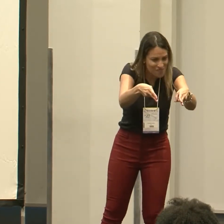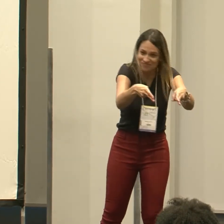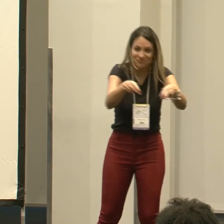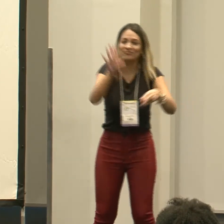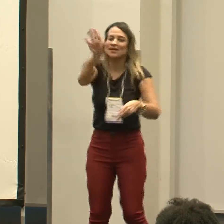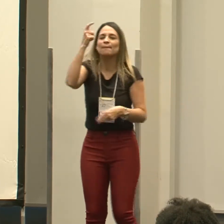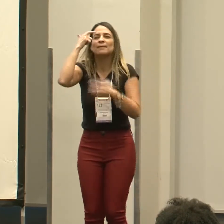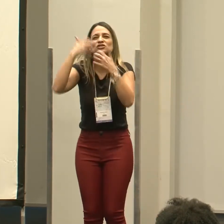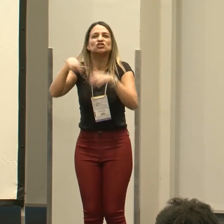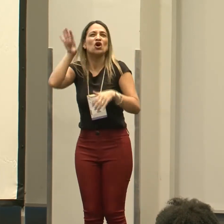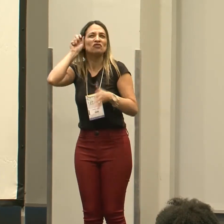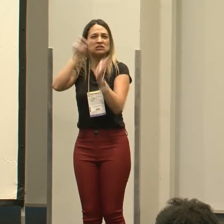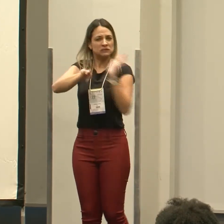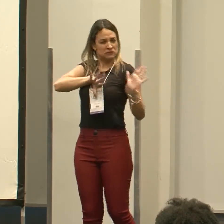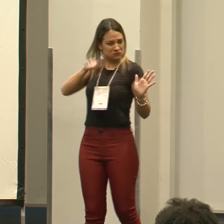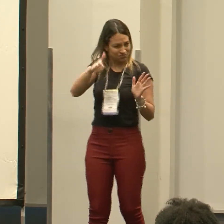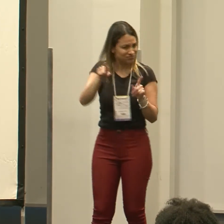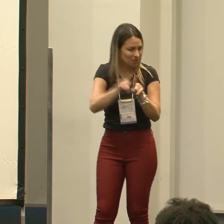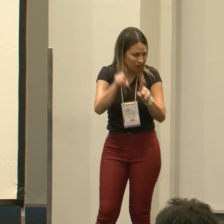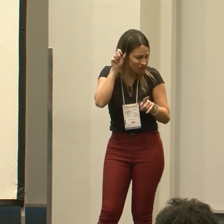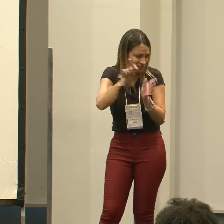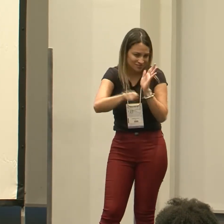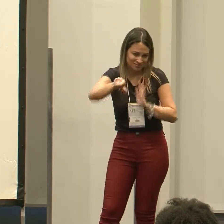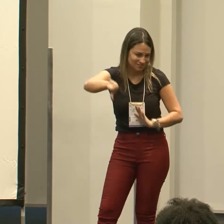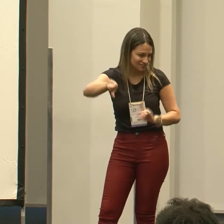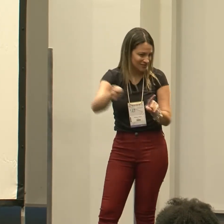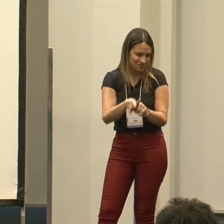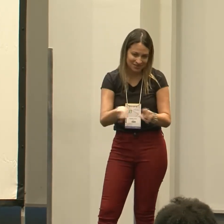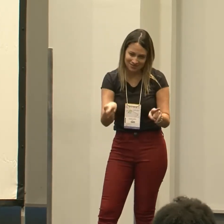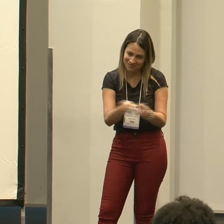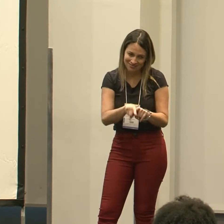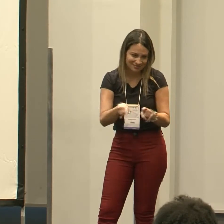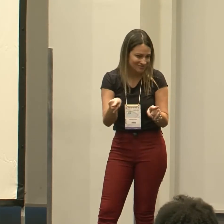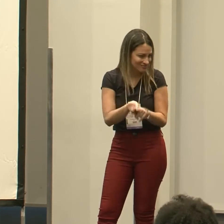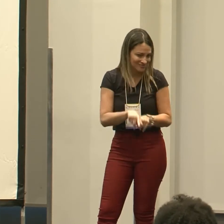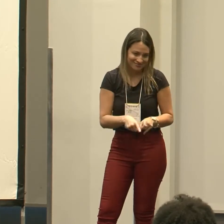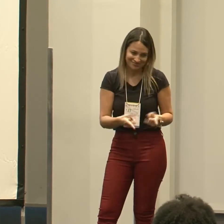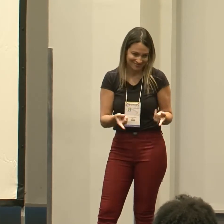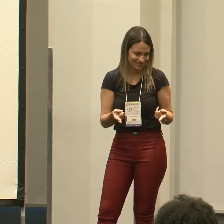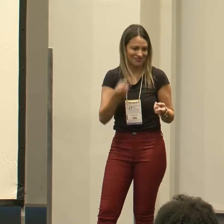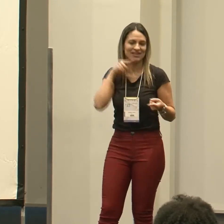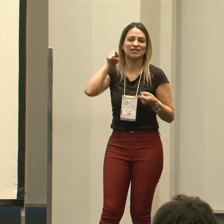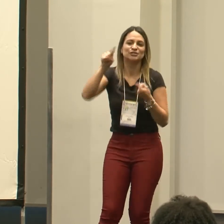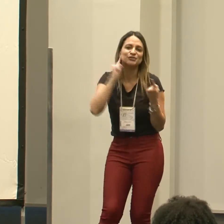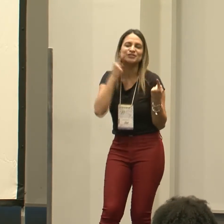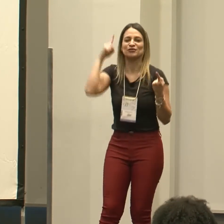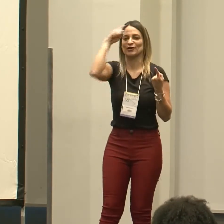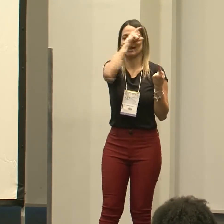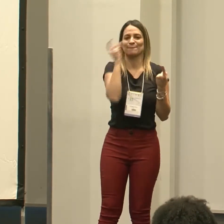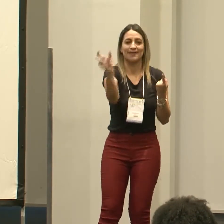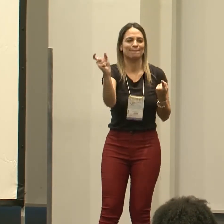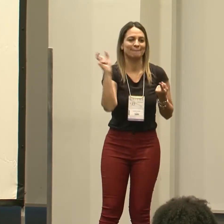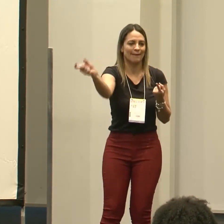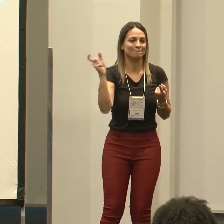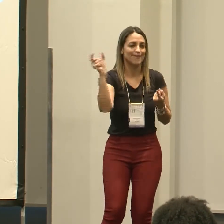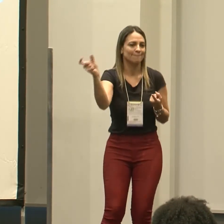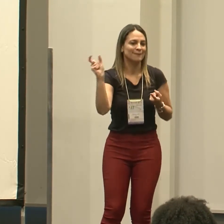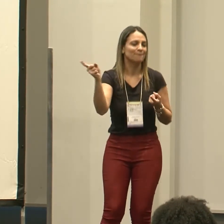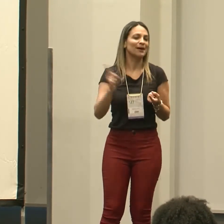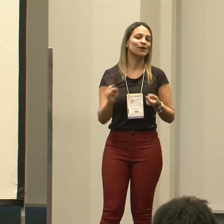iguais, assim como os ouvintes não são iguais. A gente pensa que todos os ouvintes escrevem bem, mas não é bem assim. Não é bem assim. Fala, o surdo tem